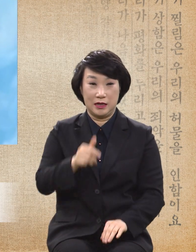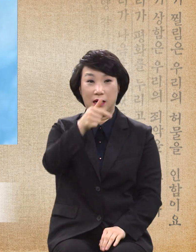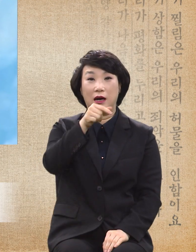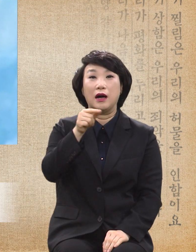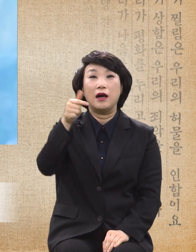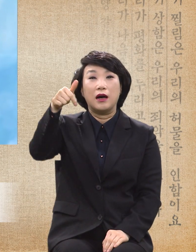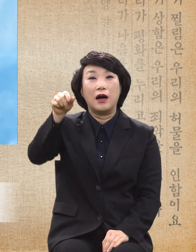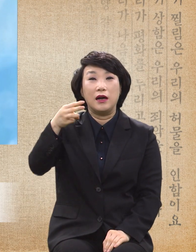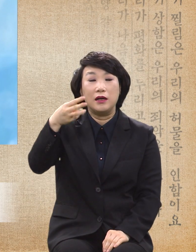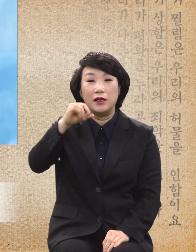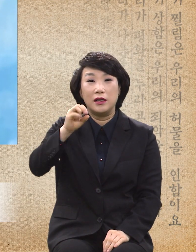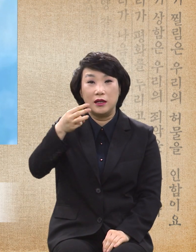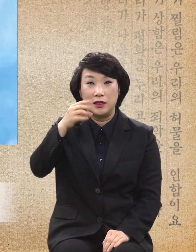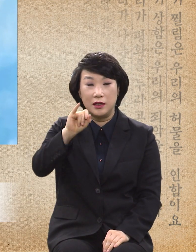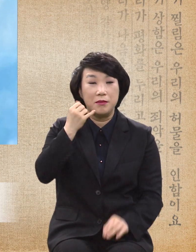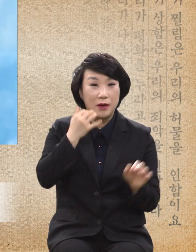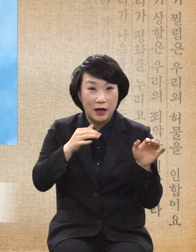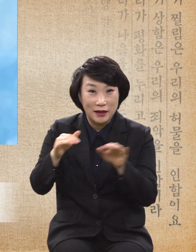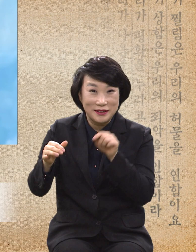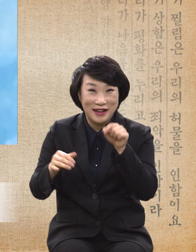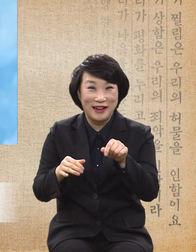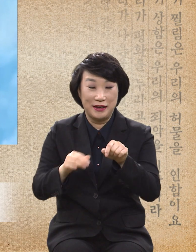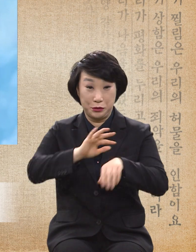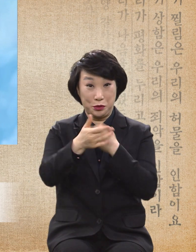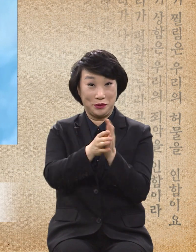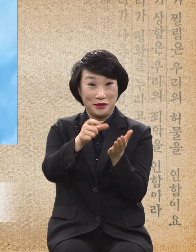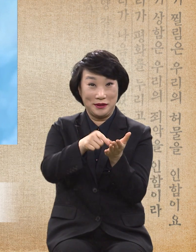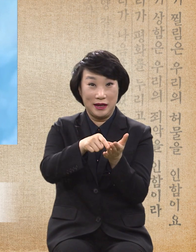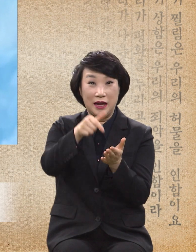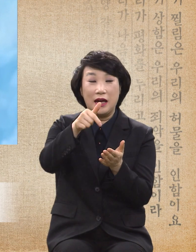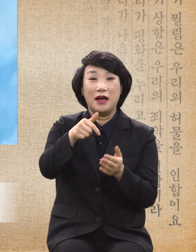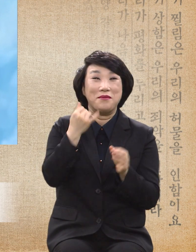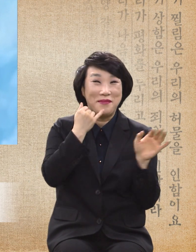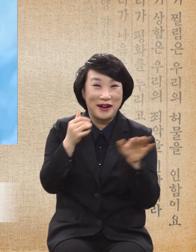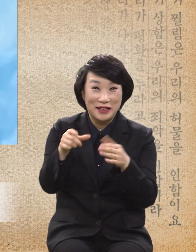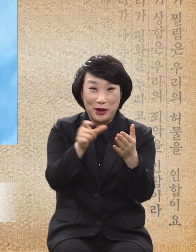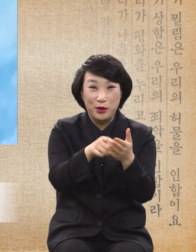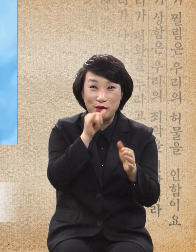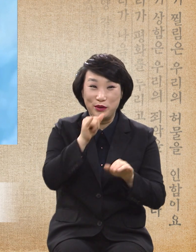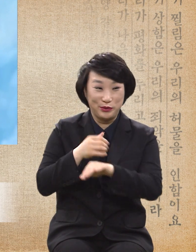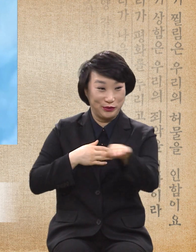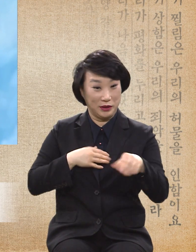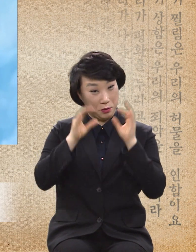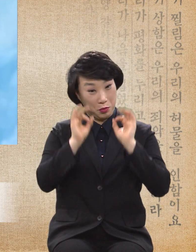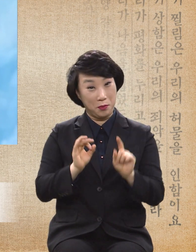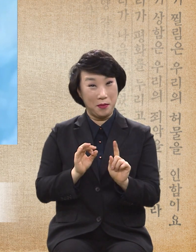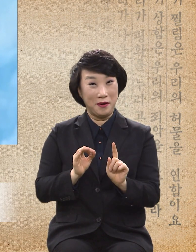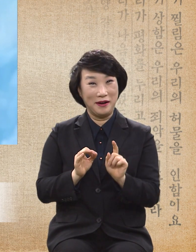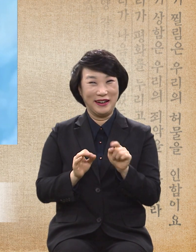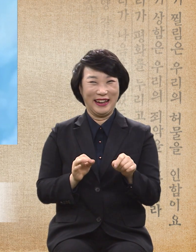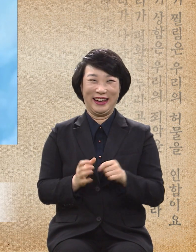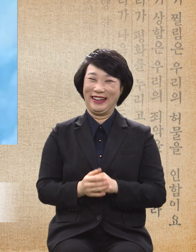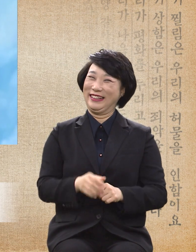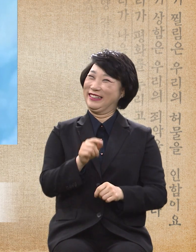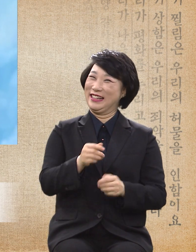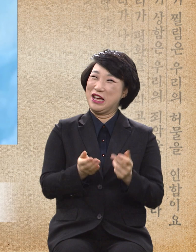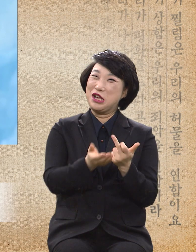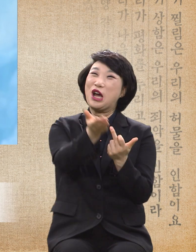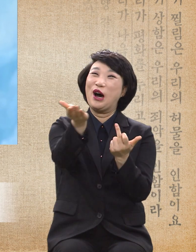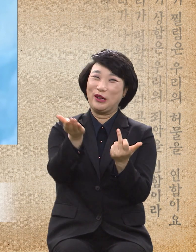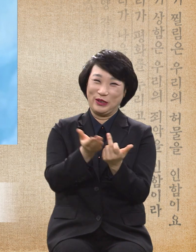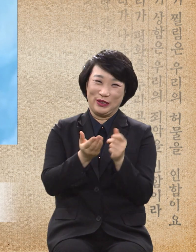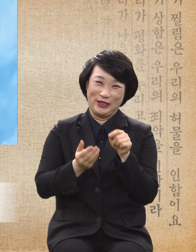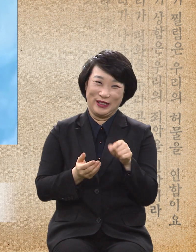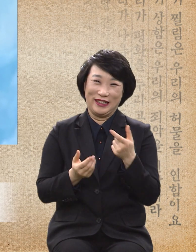갈릴리 바다에, 성경은 바다라고 돼 있어요. 근데 우리가 볼 때는 큰